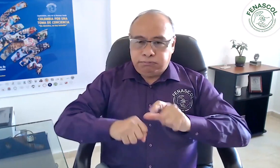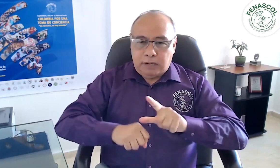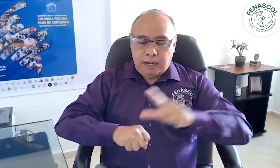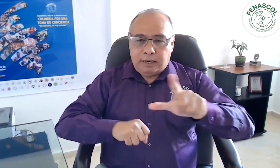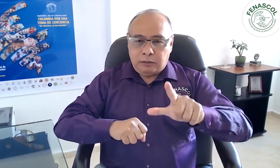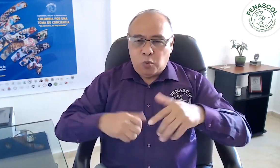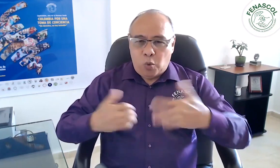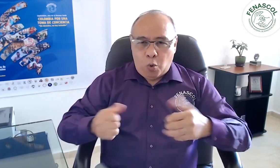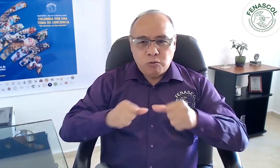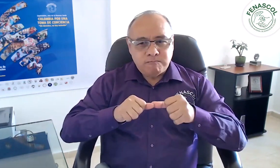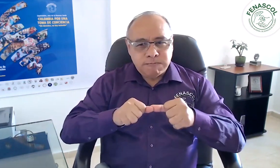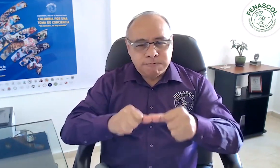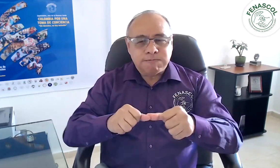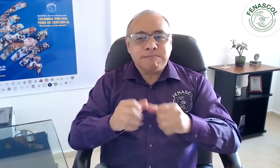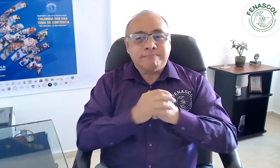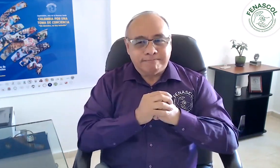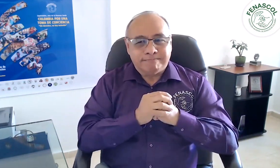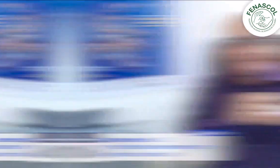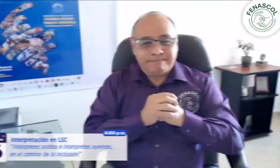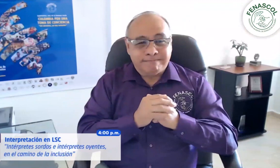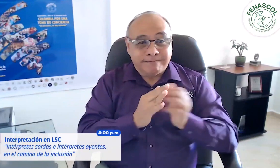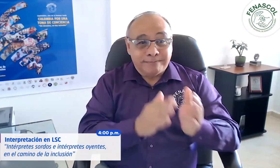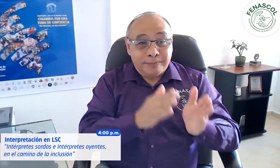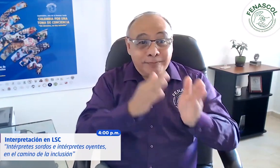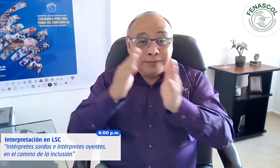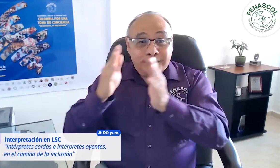¿Cómo mantener el liderazgo en crisis sanitaria?